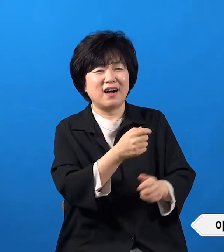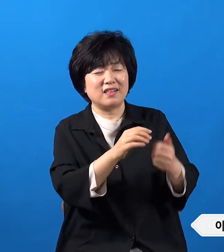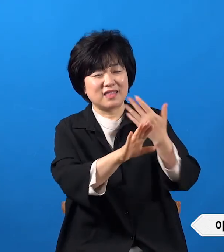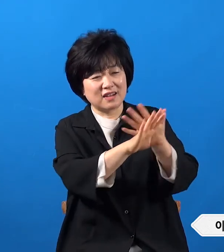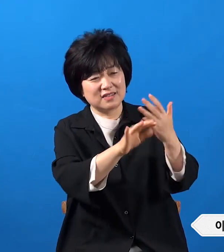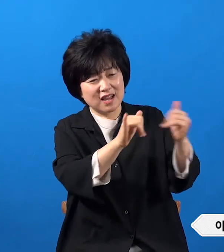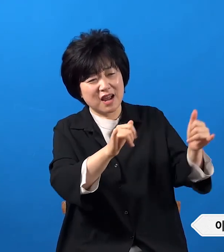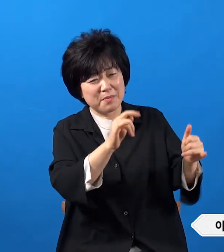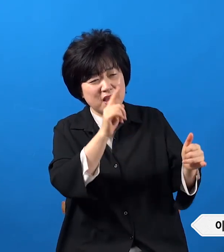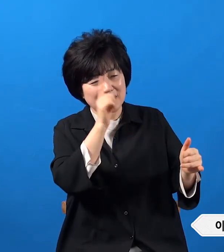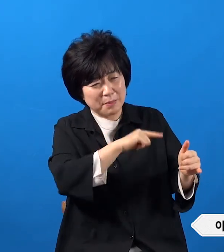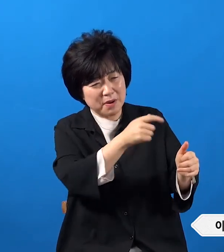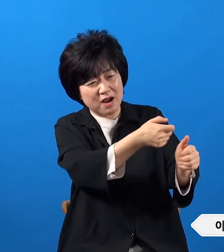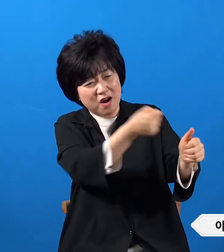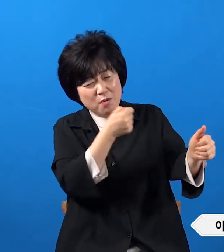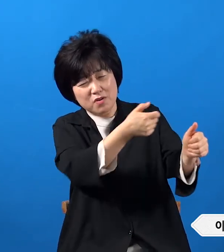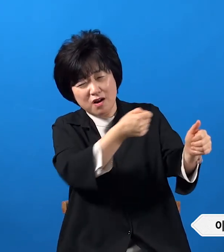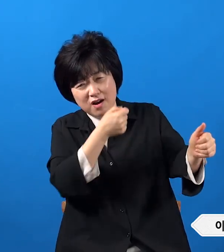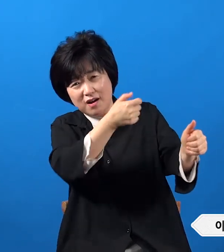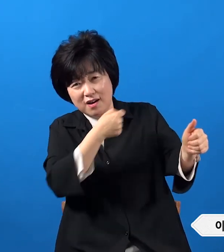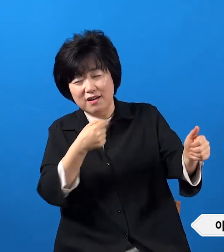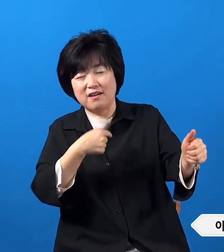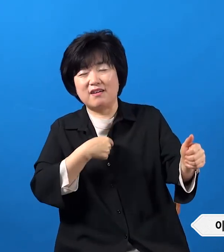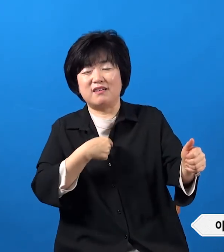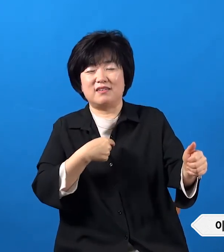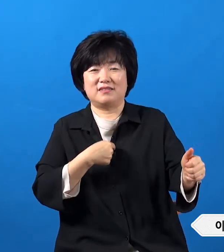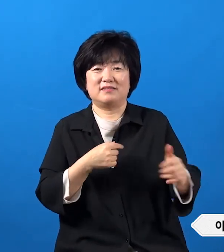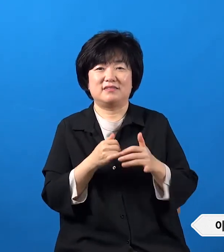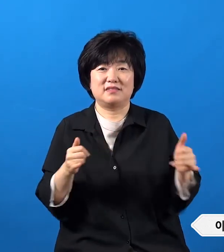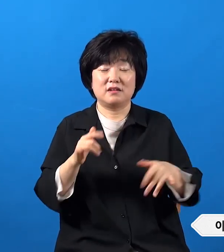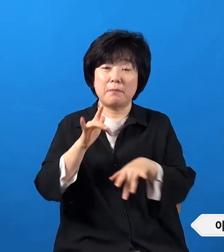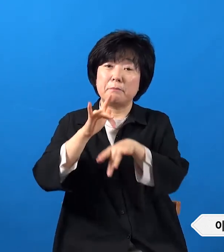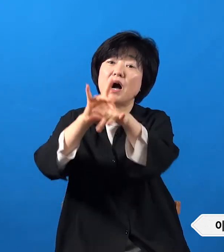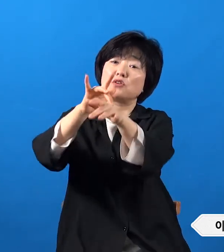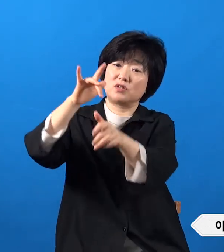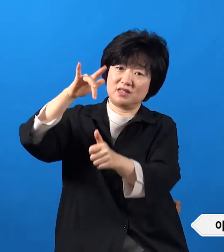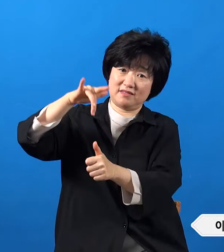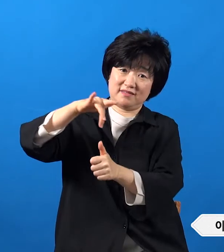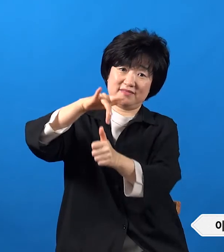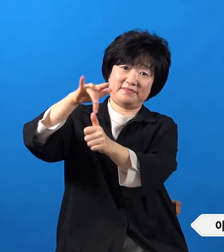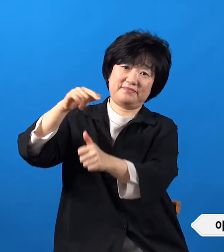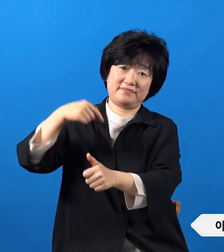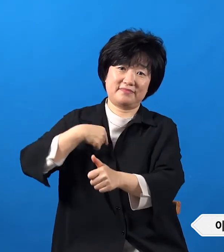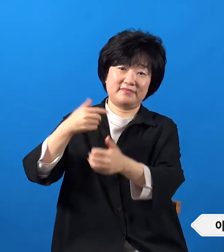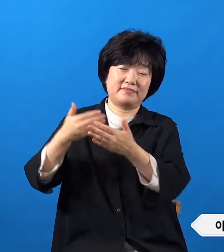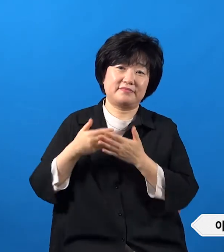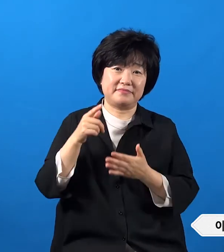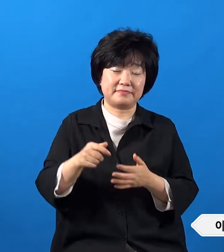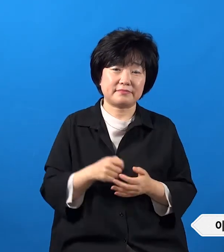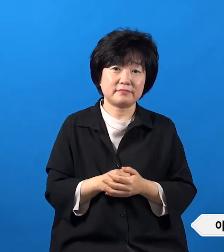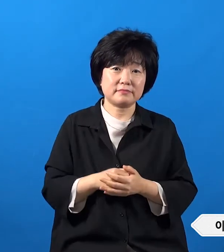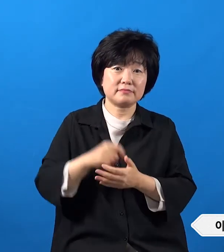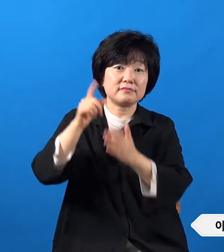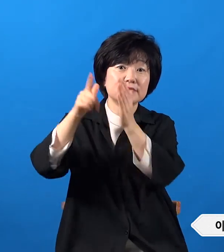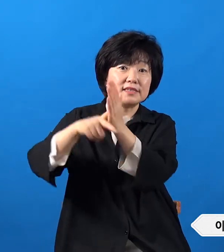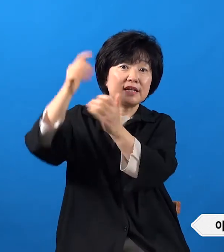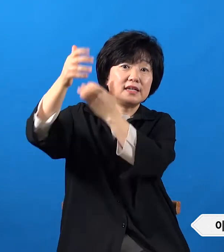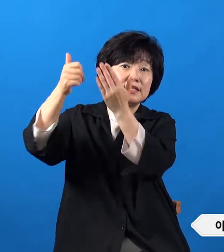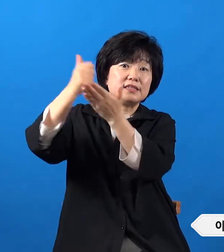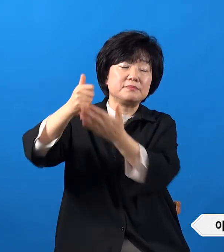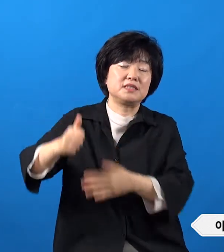하시겠다고 말씀하십니까? 34절에 보시면 주인이 진노하신다고. 어떻게